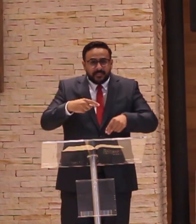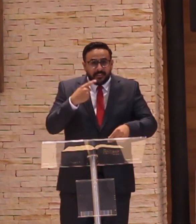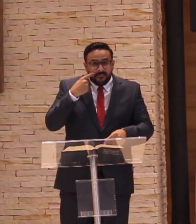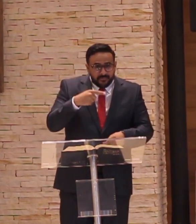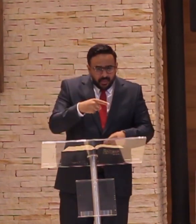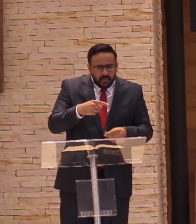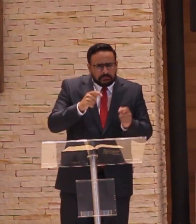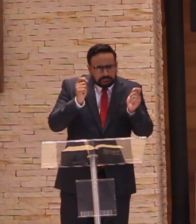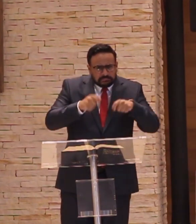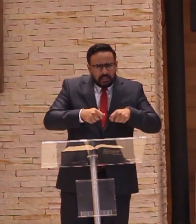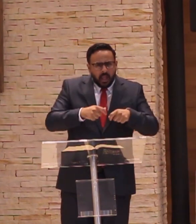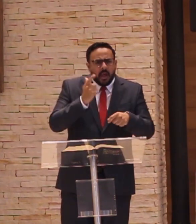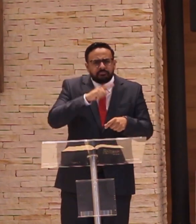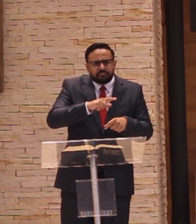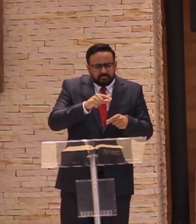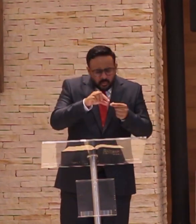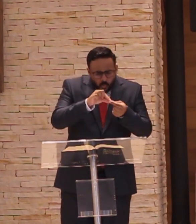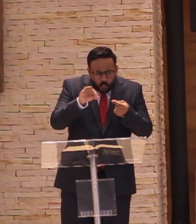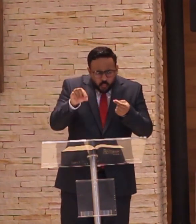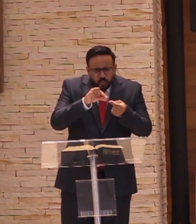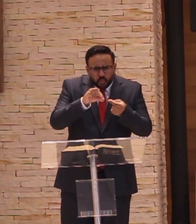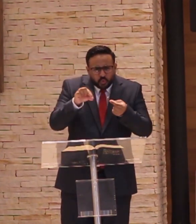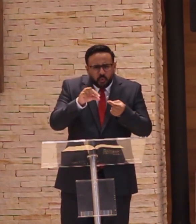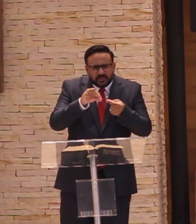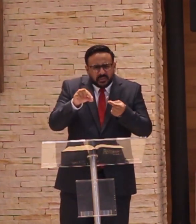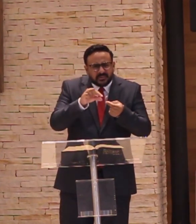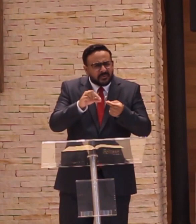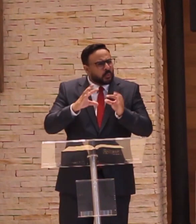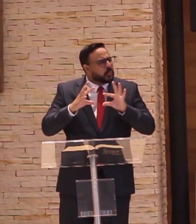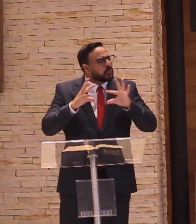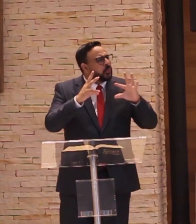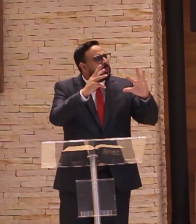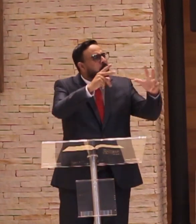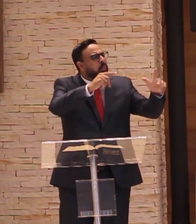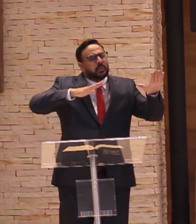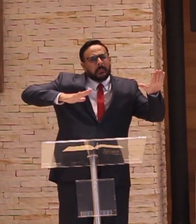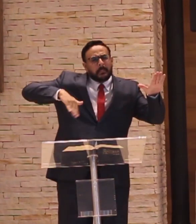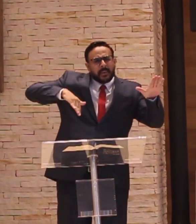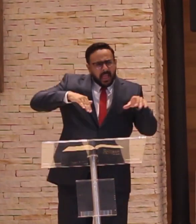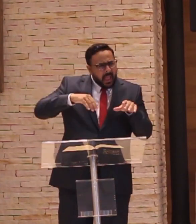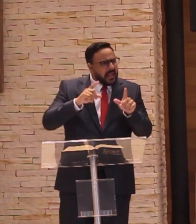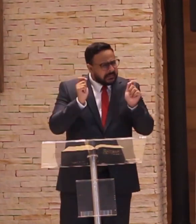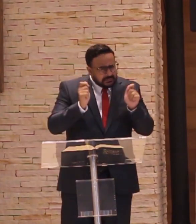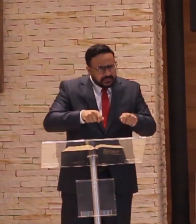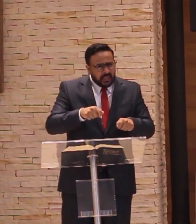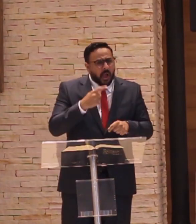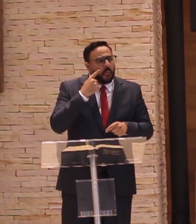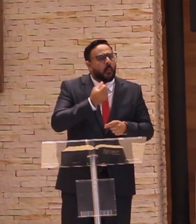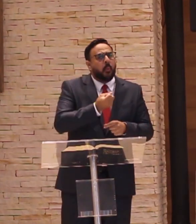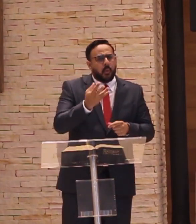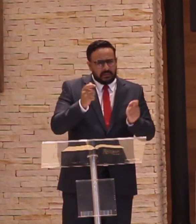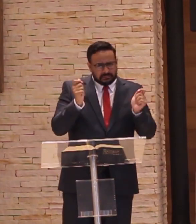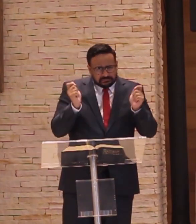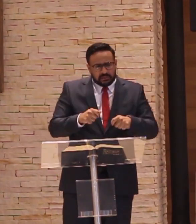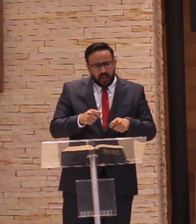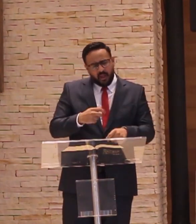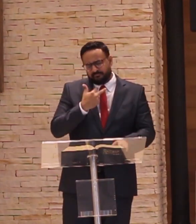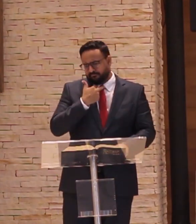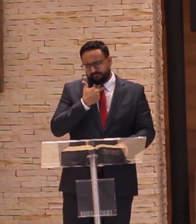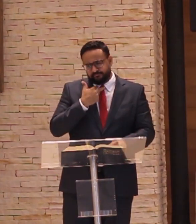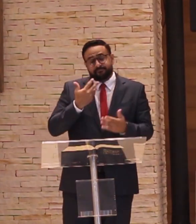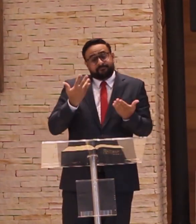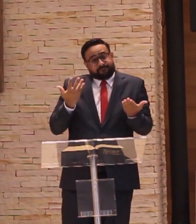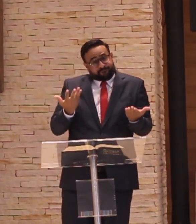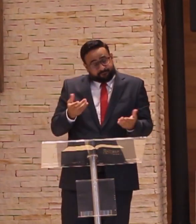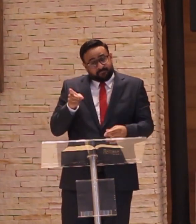que o número das estrelas do céu e a quantidade de grãos de areia da praia seriam comparados